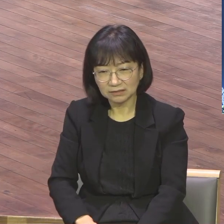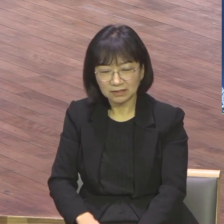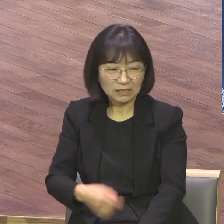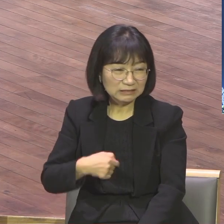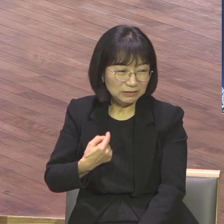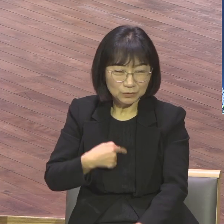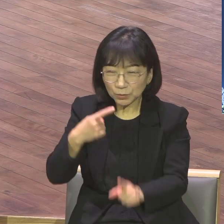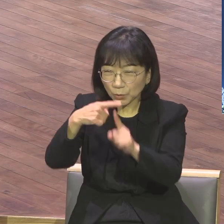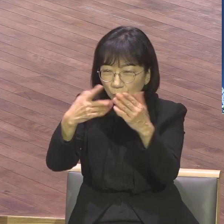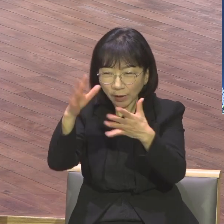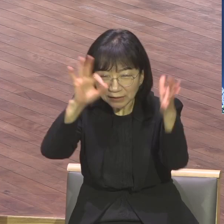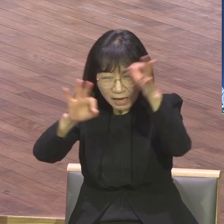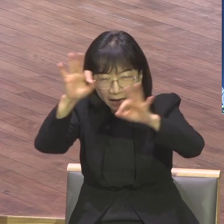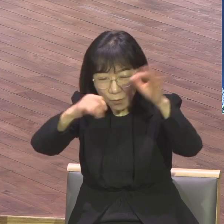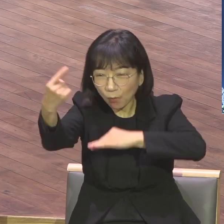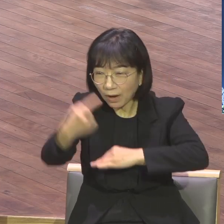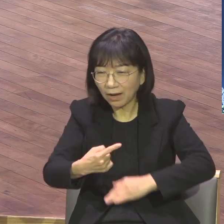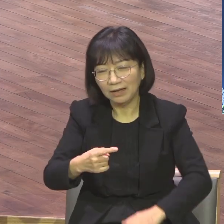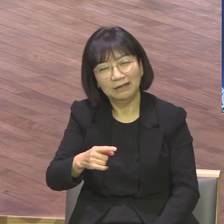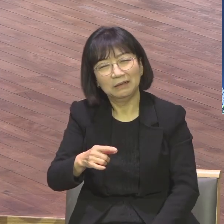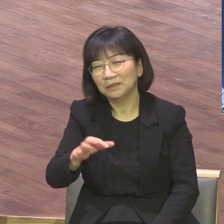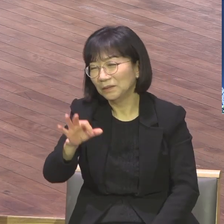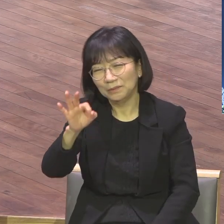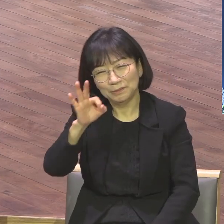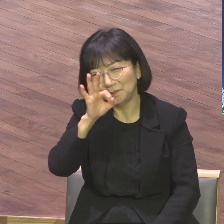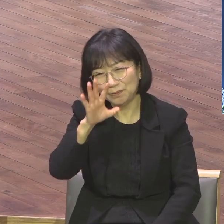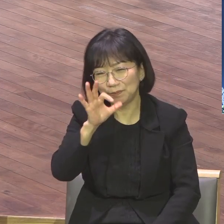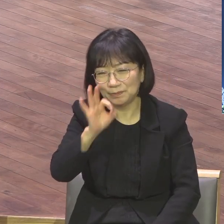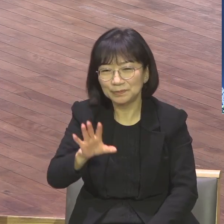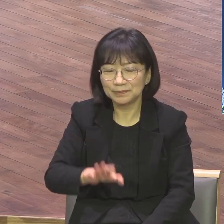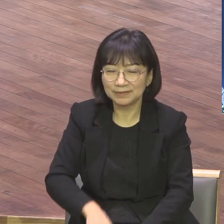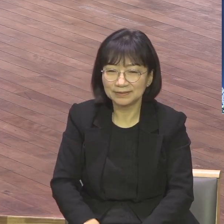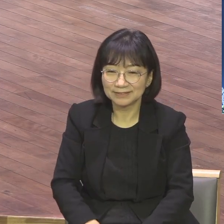없어요. 본인 스스로 움직여서 오기가 힘들어요.